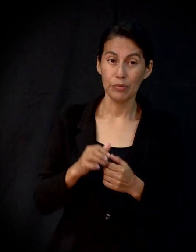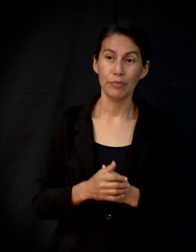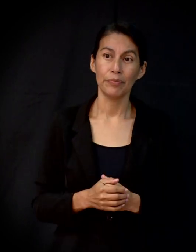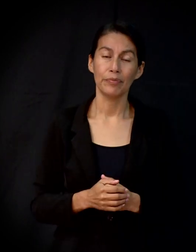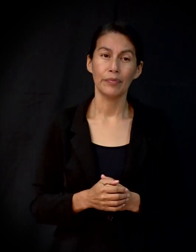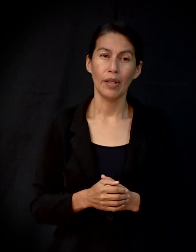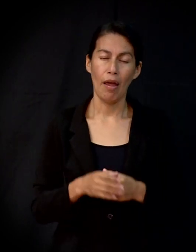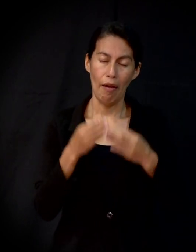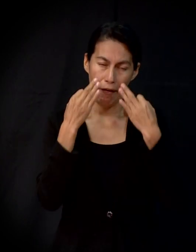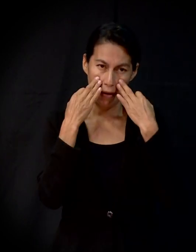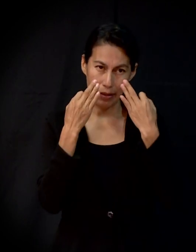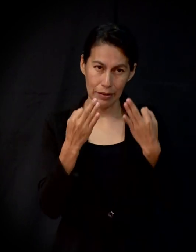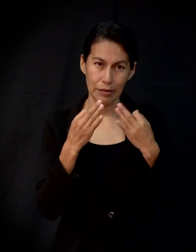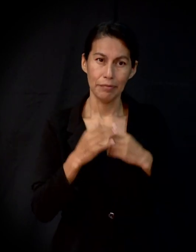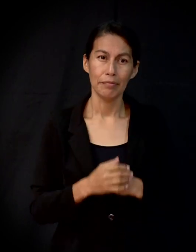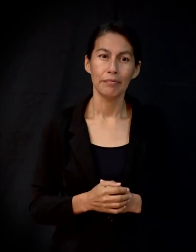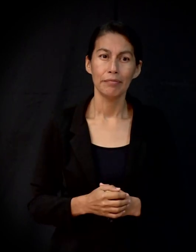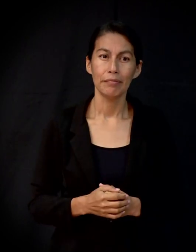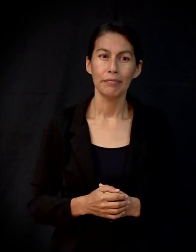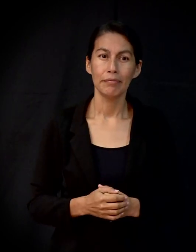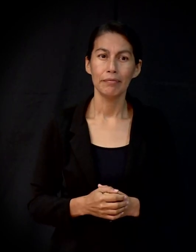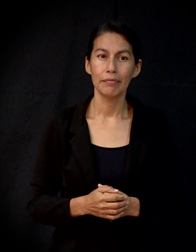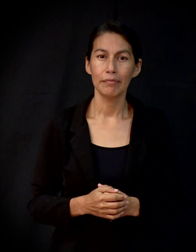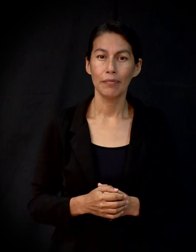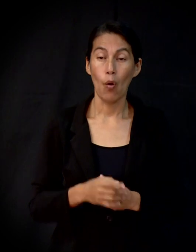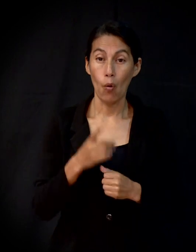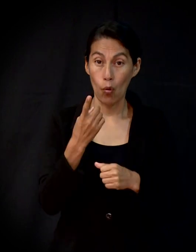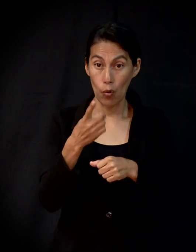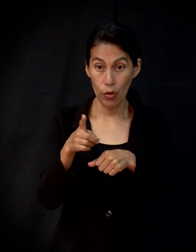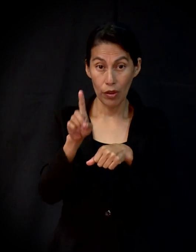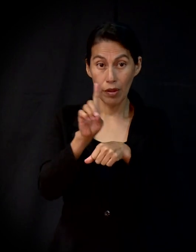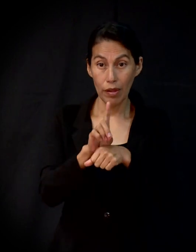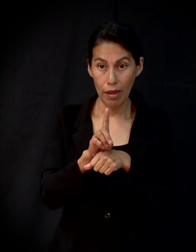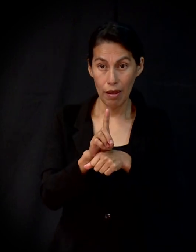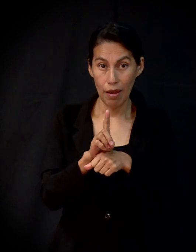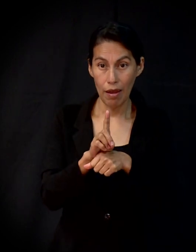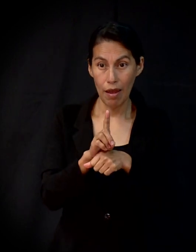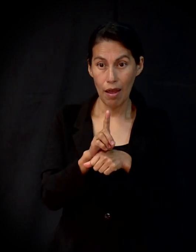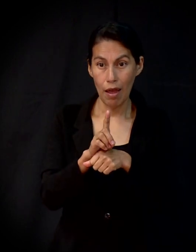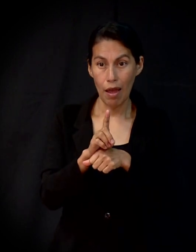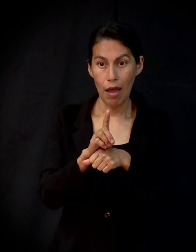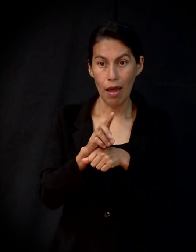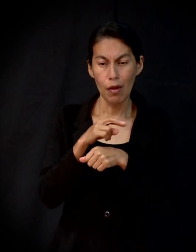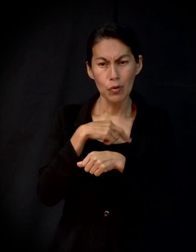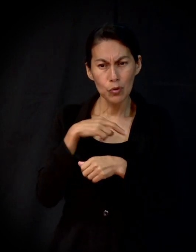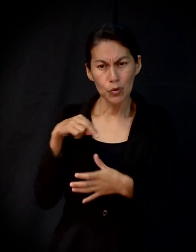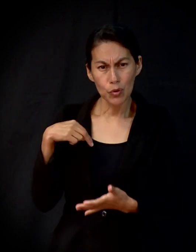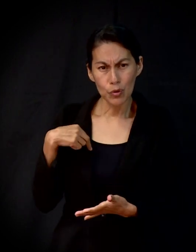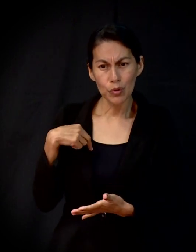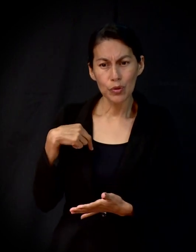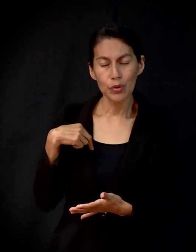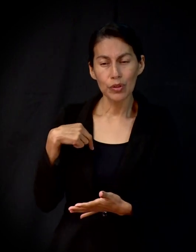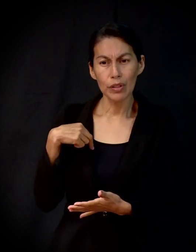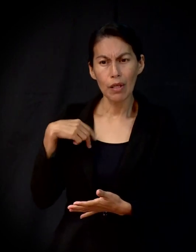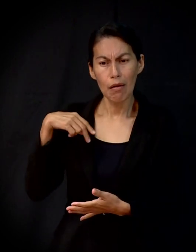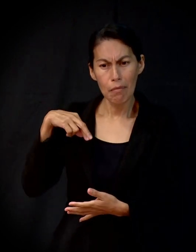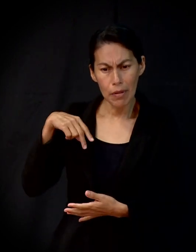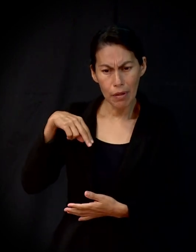da sentido. Fíjese que un día íbamos